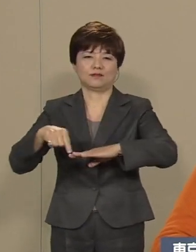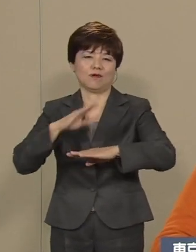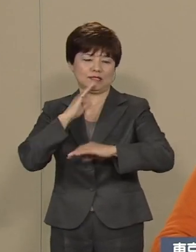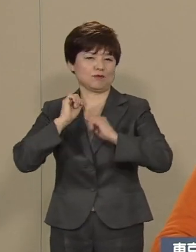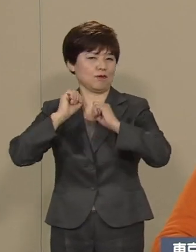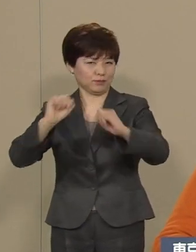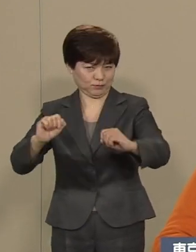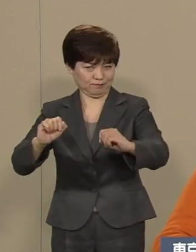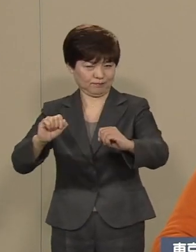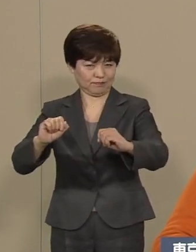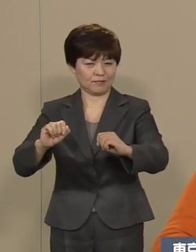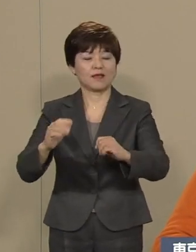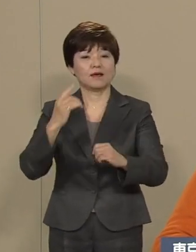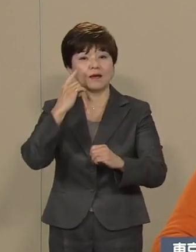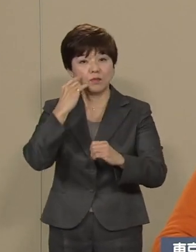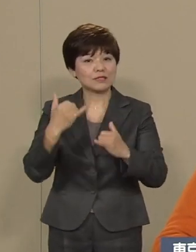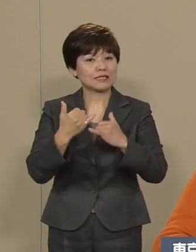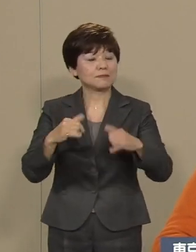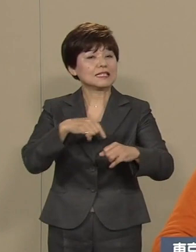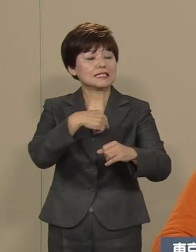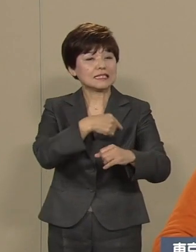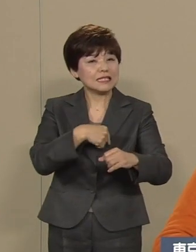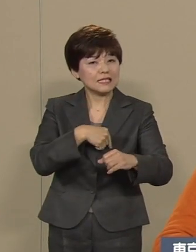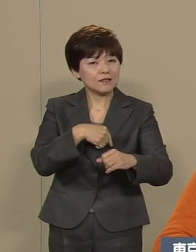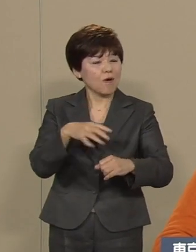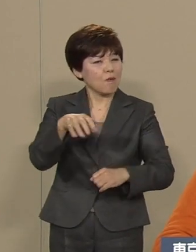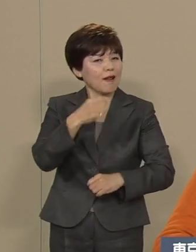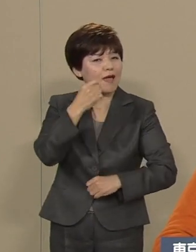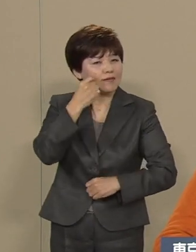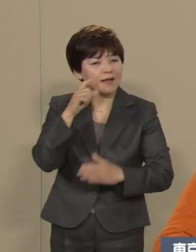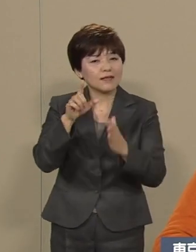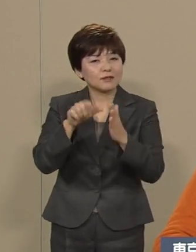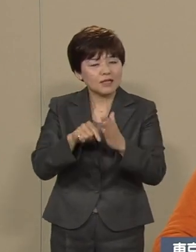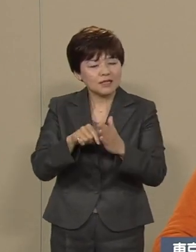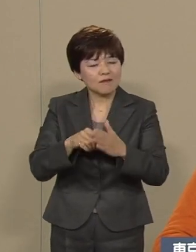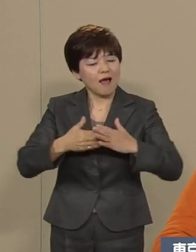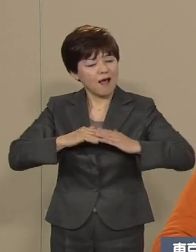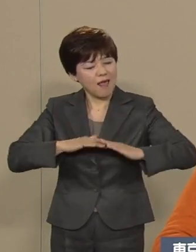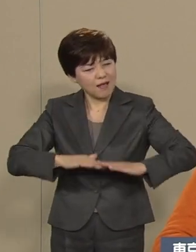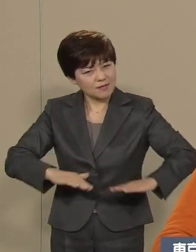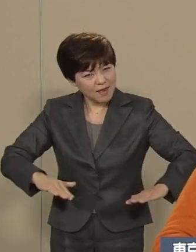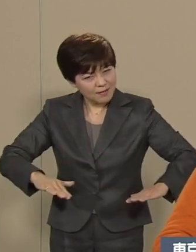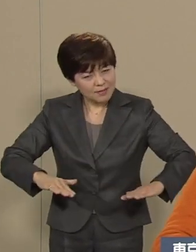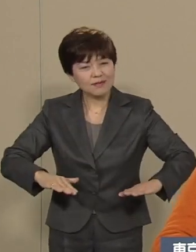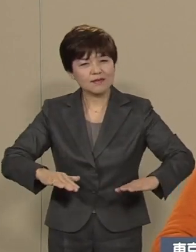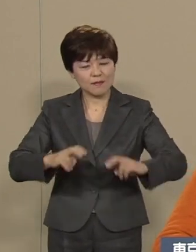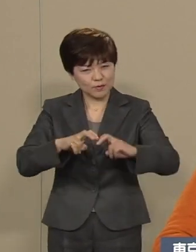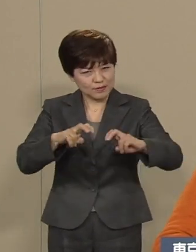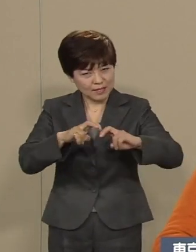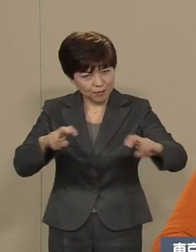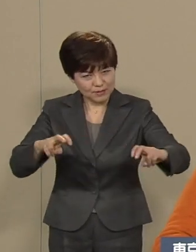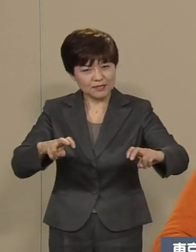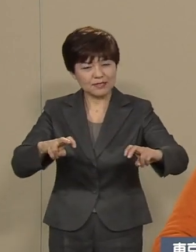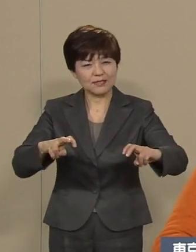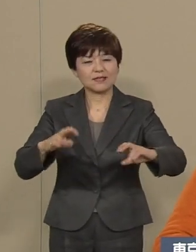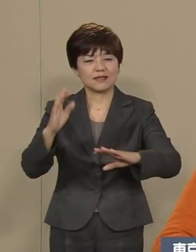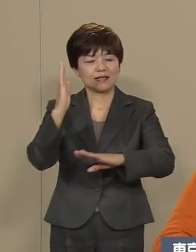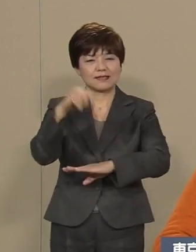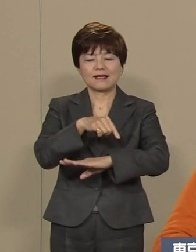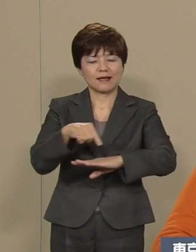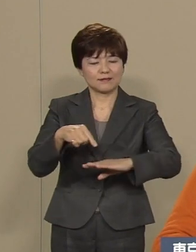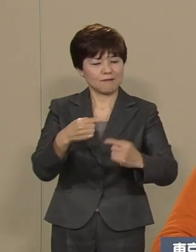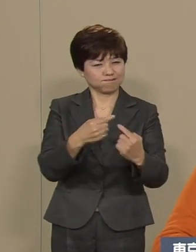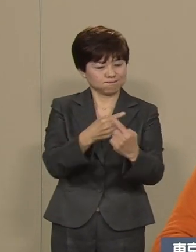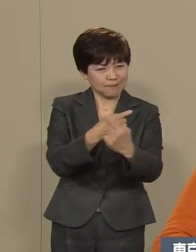民を得なかったらそれを冷静に分析し政策を練り直し民を得るまで続けていく